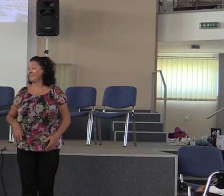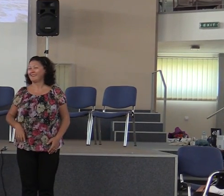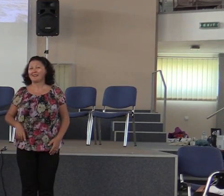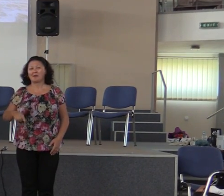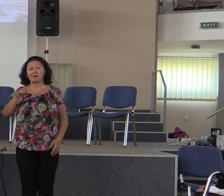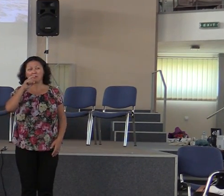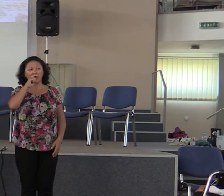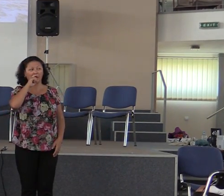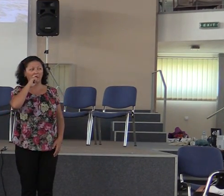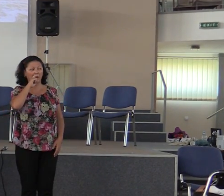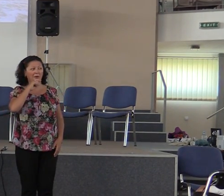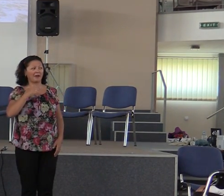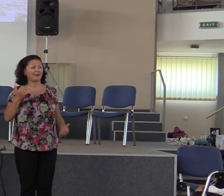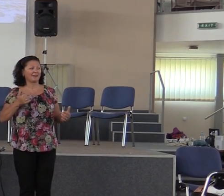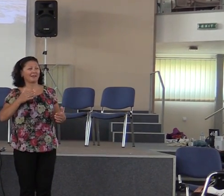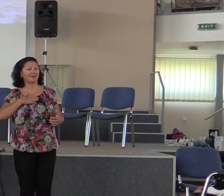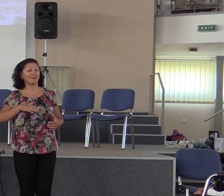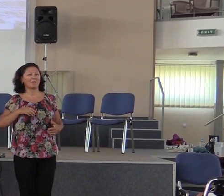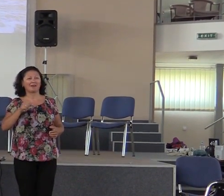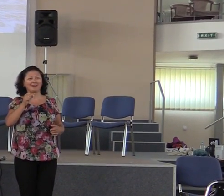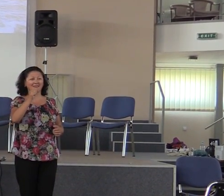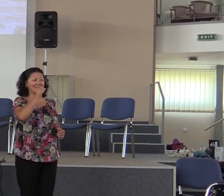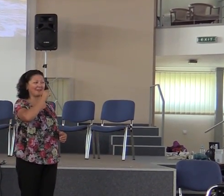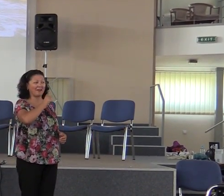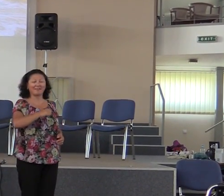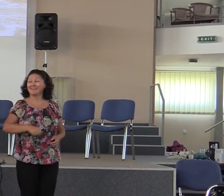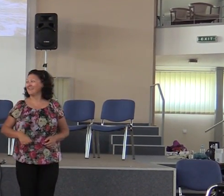băiat care îi place să cânte. Bogdan,